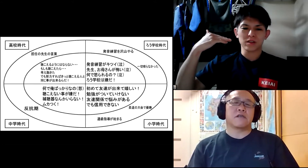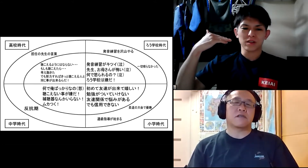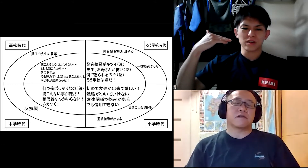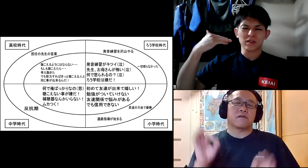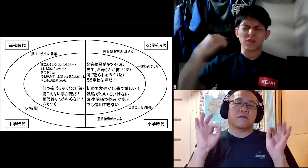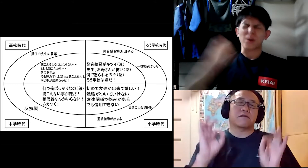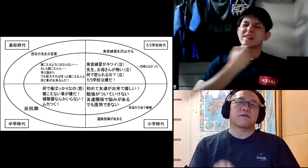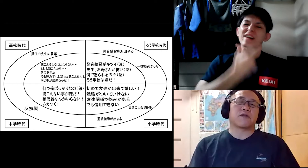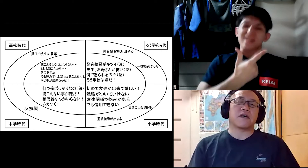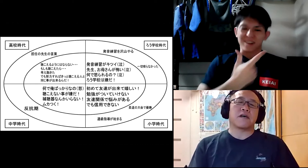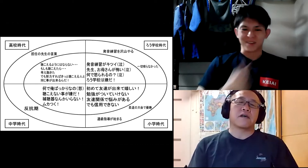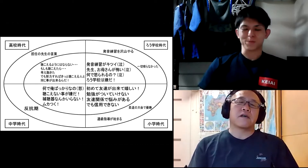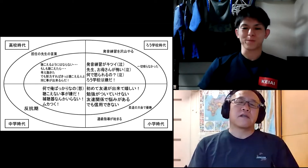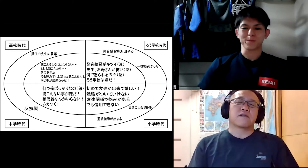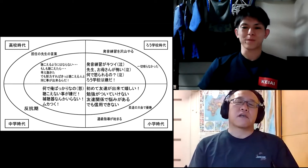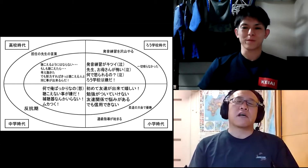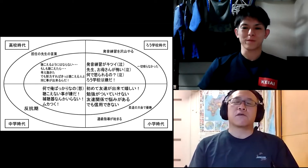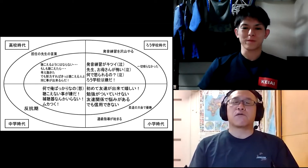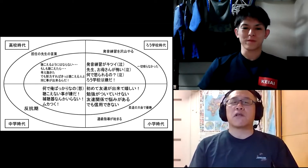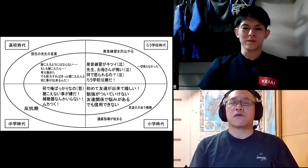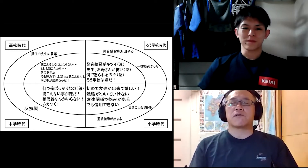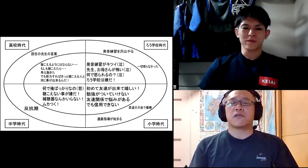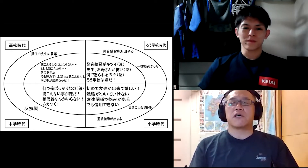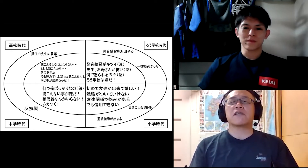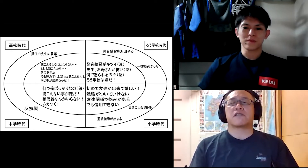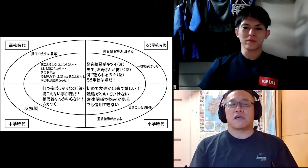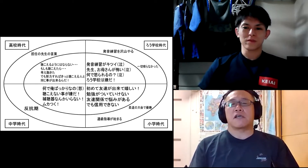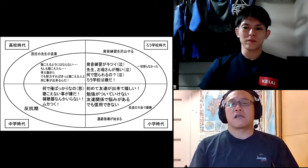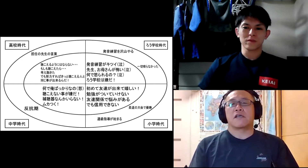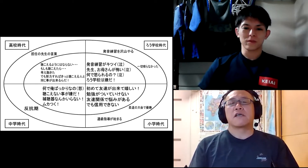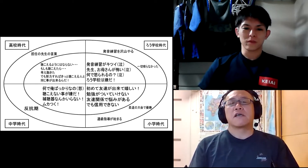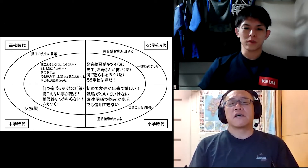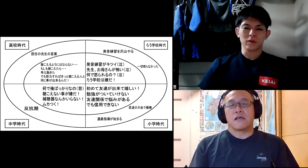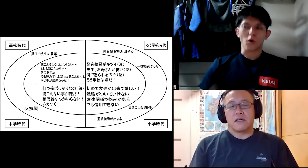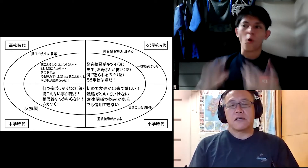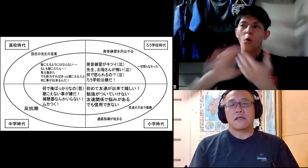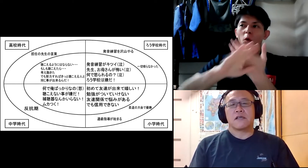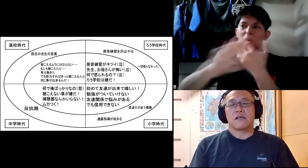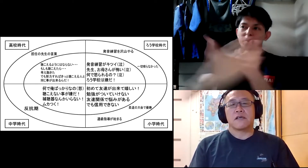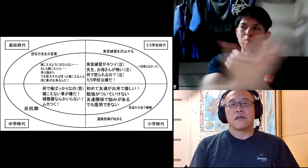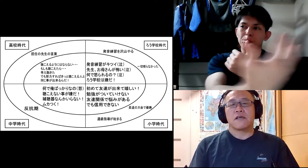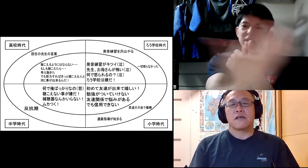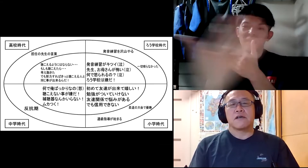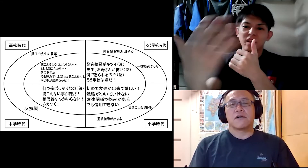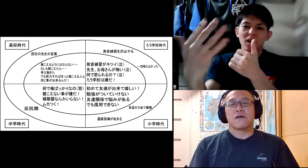ないので、機械の聞こえないのがすごい嫌でした。